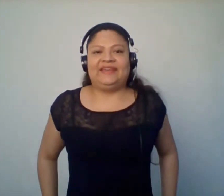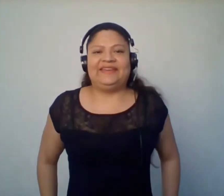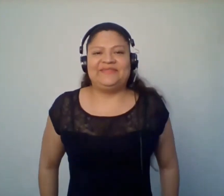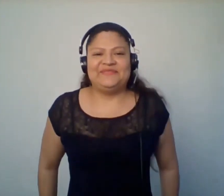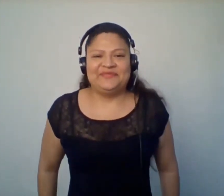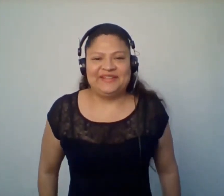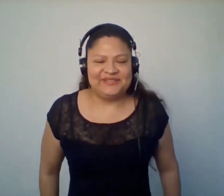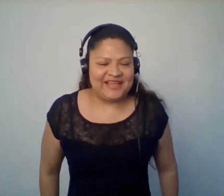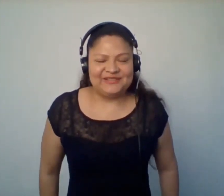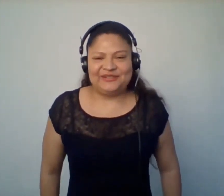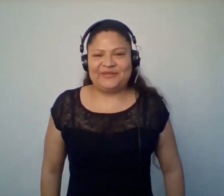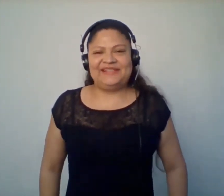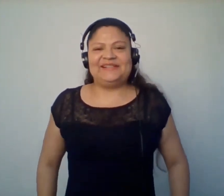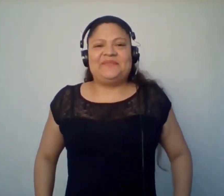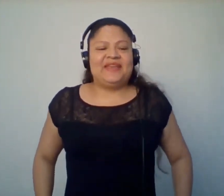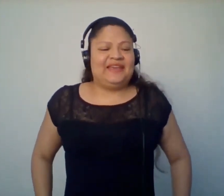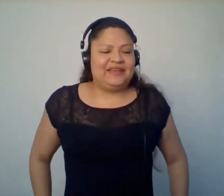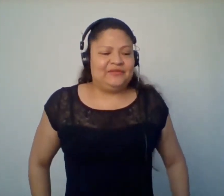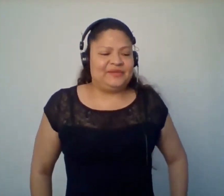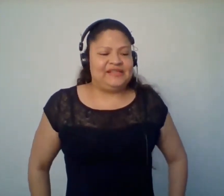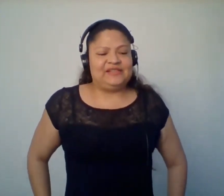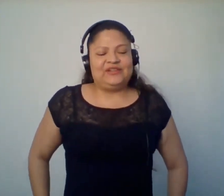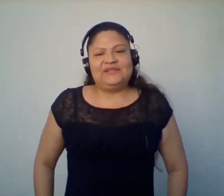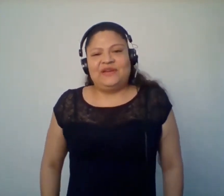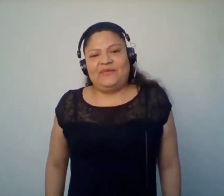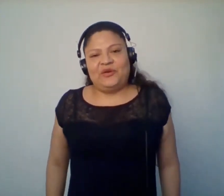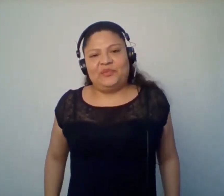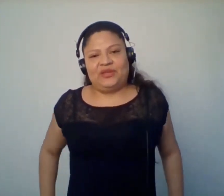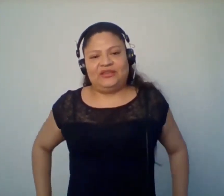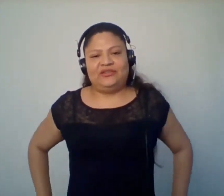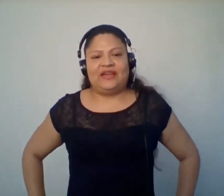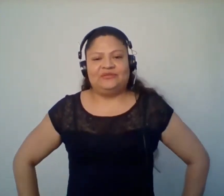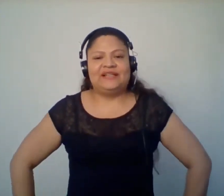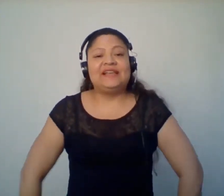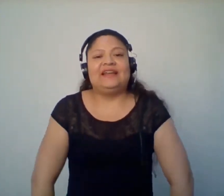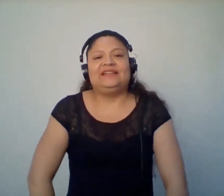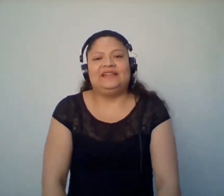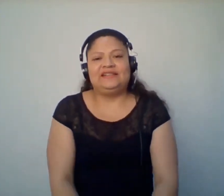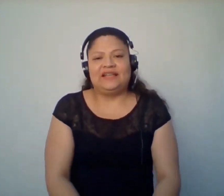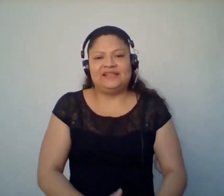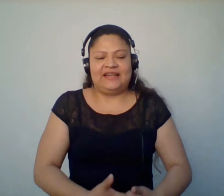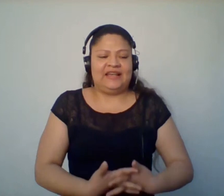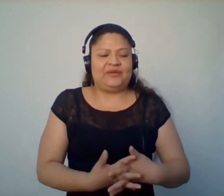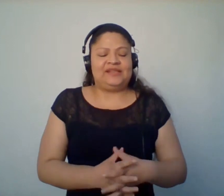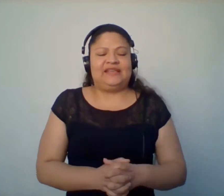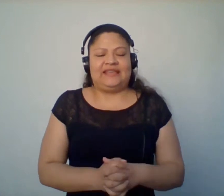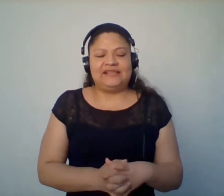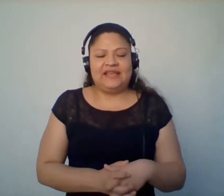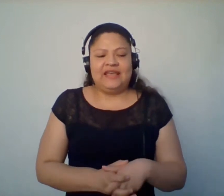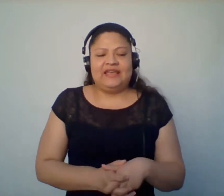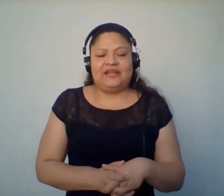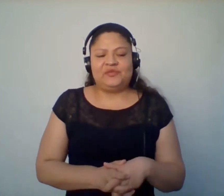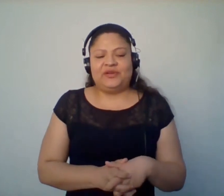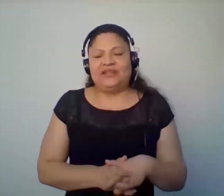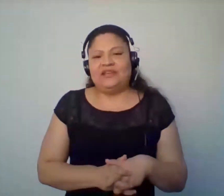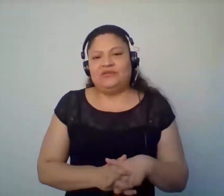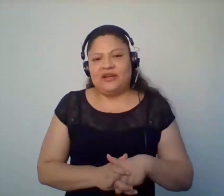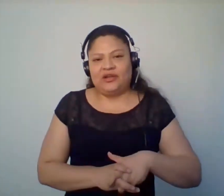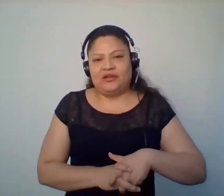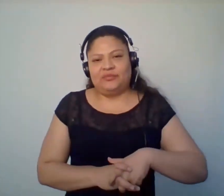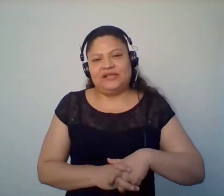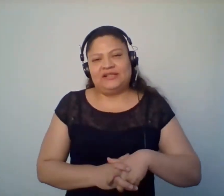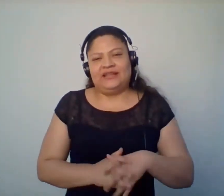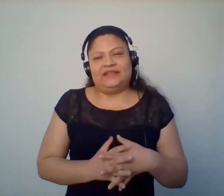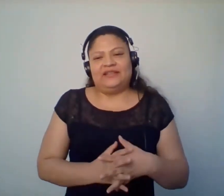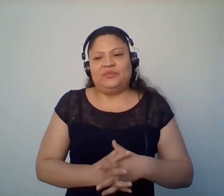Hola, buenos días otra vez. Pues yo les voy a hablar un poquito de algunas características de la lengua de señas que nos pueden